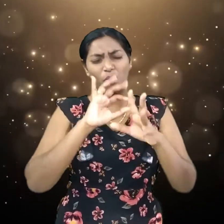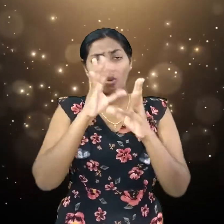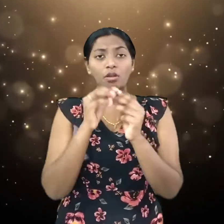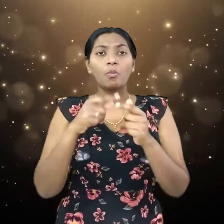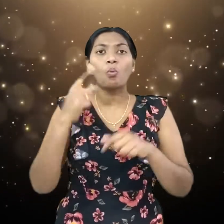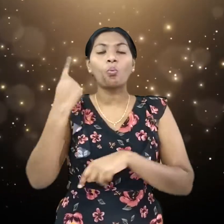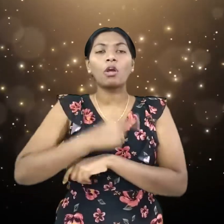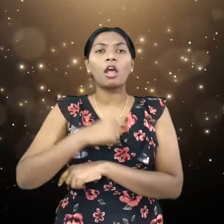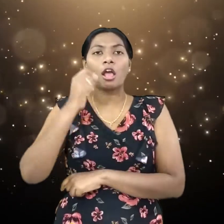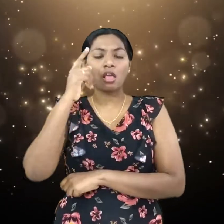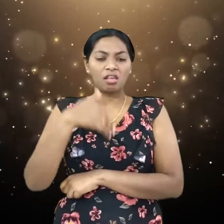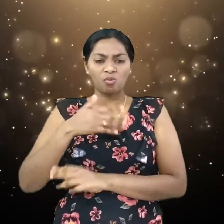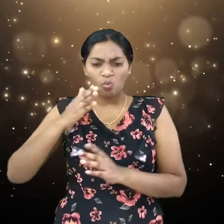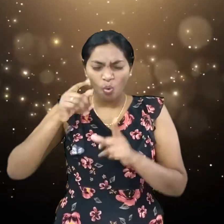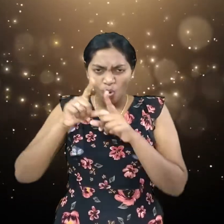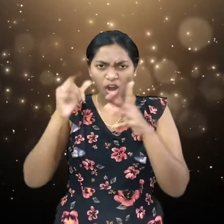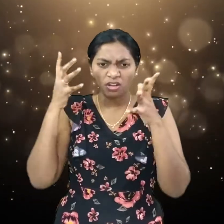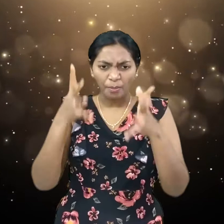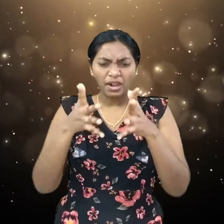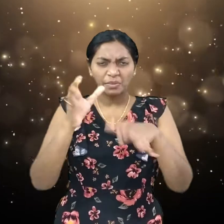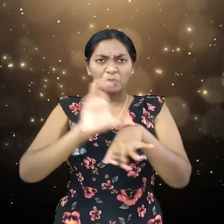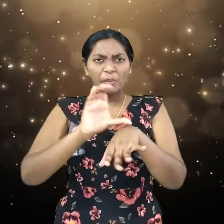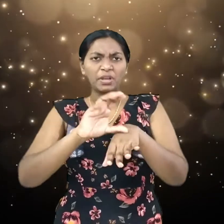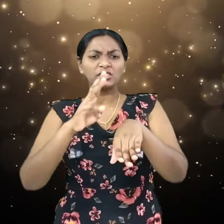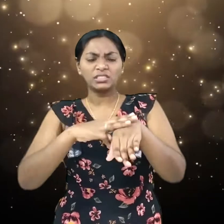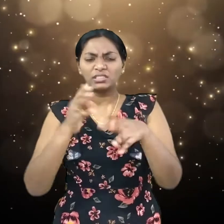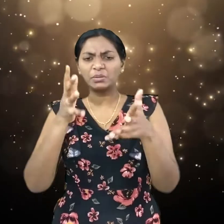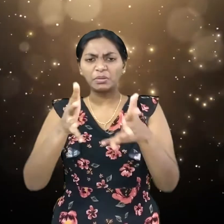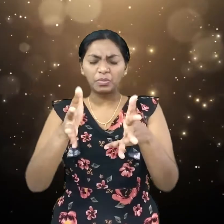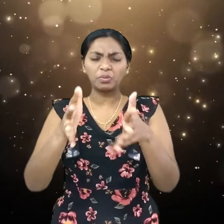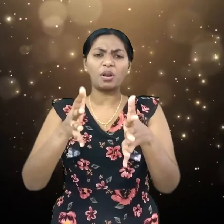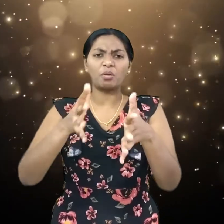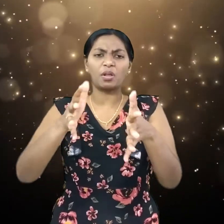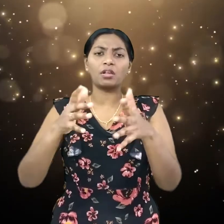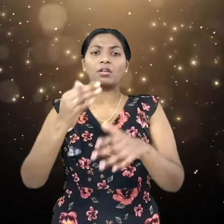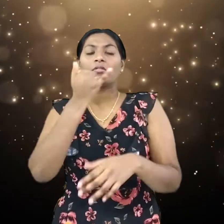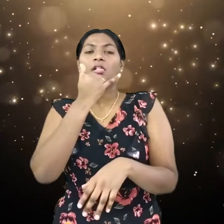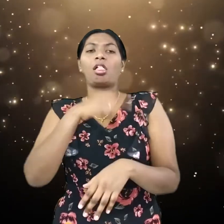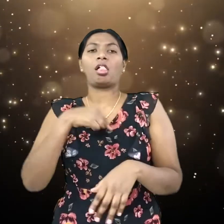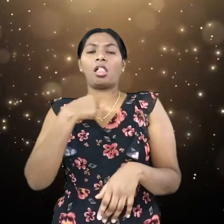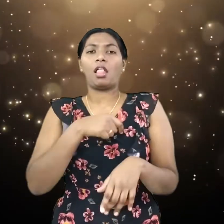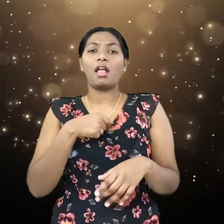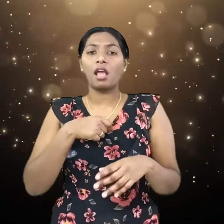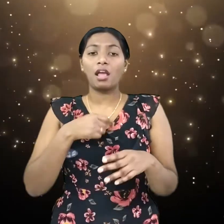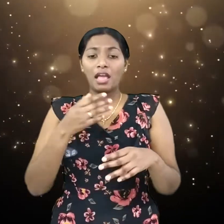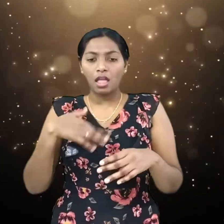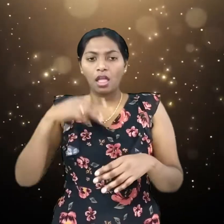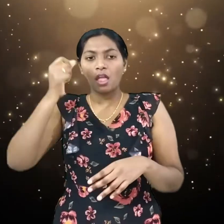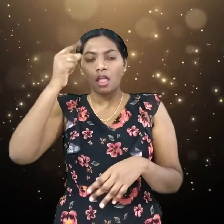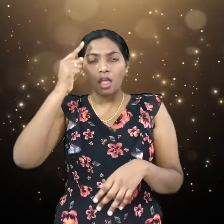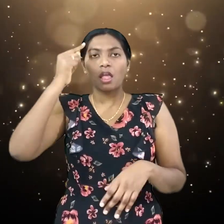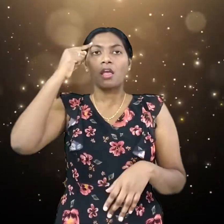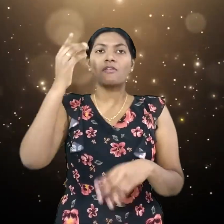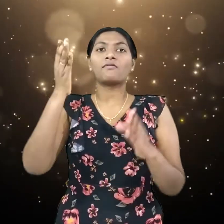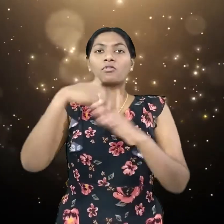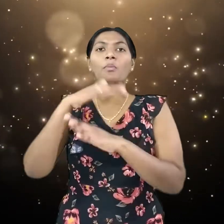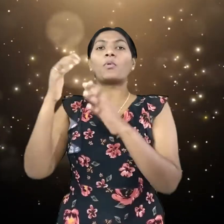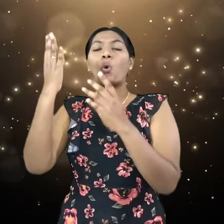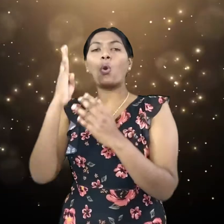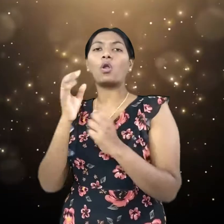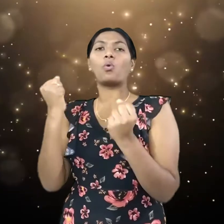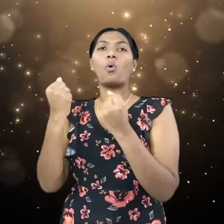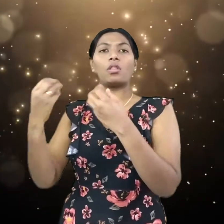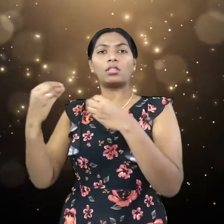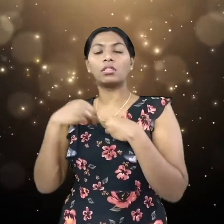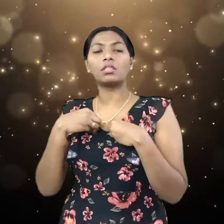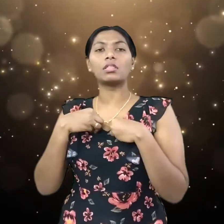पर एक दिन पौलुस को समझ में आ गया कि जो वो कर रहा था वो क्या था? गलत था। और समझ में आ गया ये उसके साथ क्यों हुआ? क्योंकि परमेश्वर का अनुग्रह हुआ, क्योंकि जो काम उसने किए